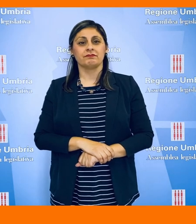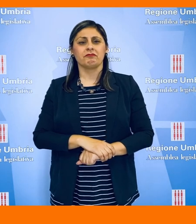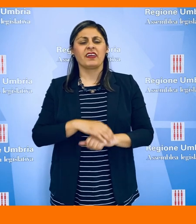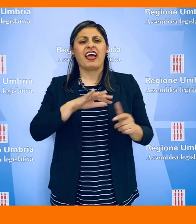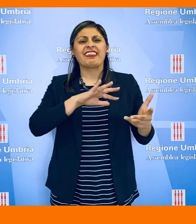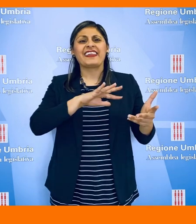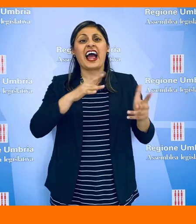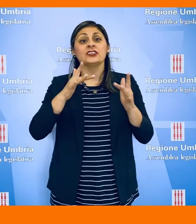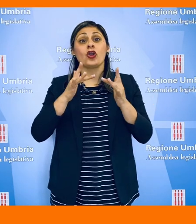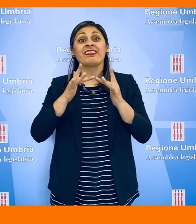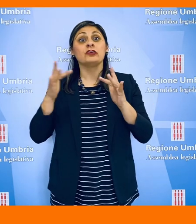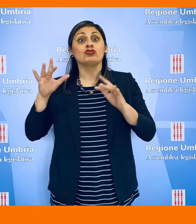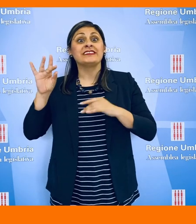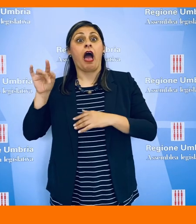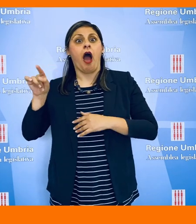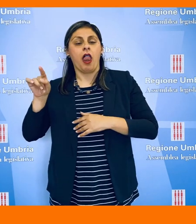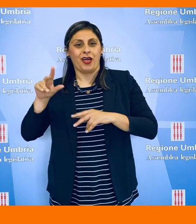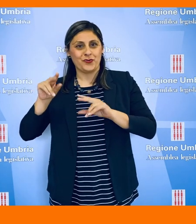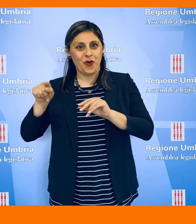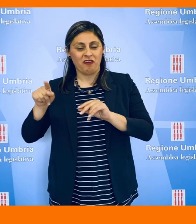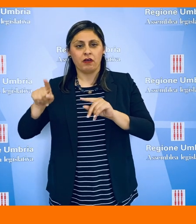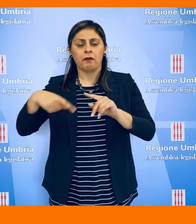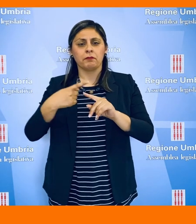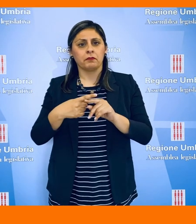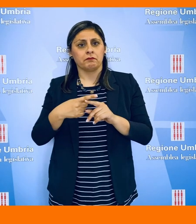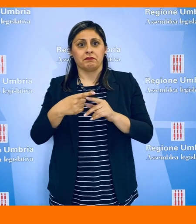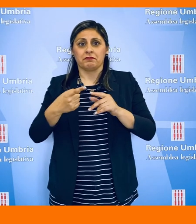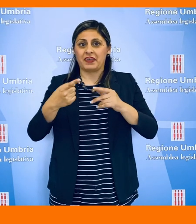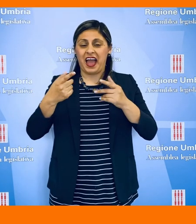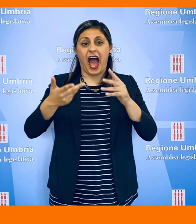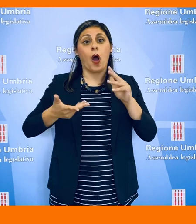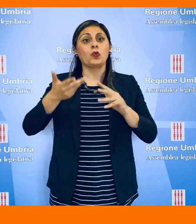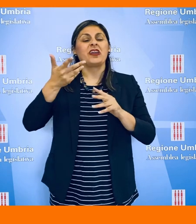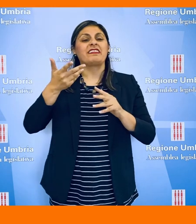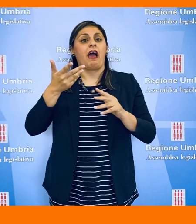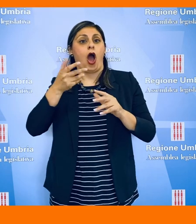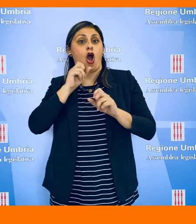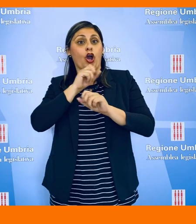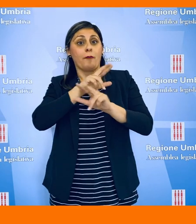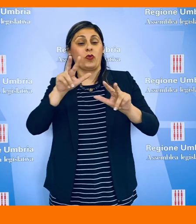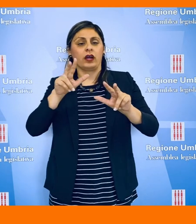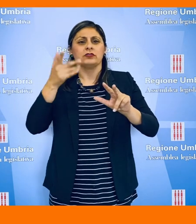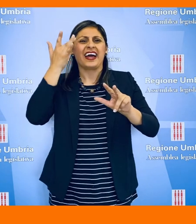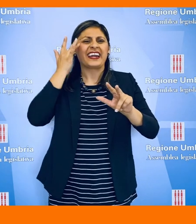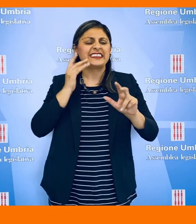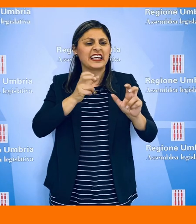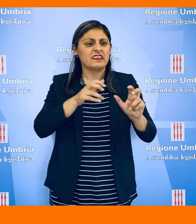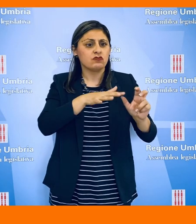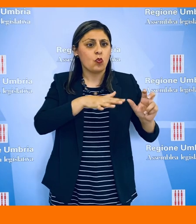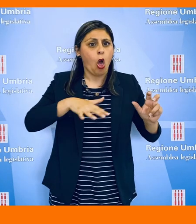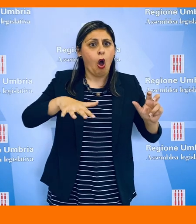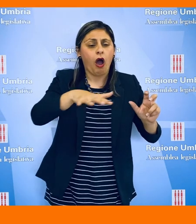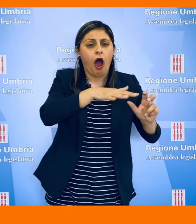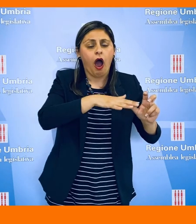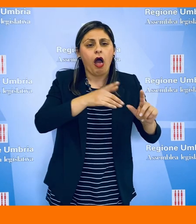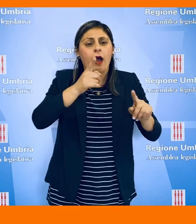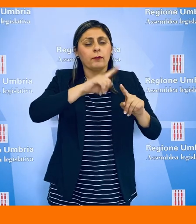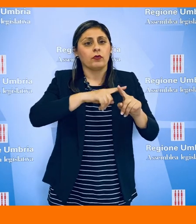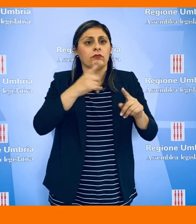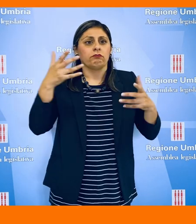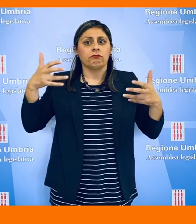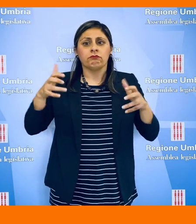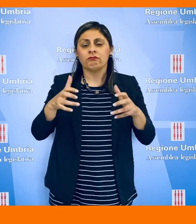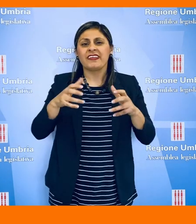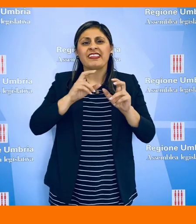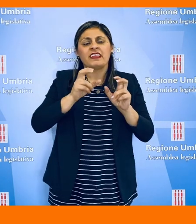Le nuove modalità di transizione al digitale, il ruolo dell'autorità per le comunicazioni, i rischi per le TV locali e le ricadute sul